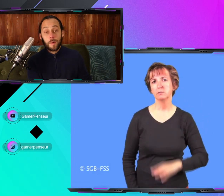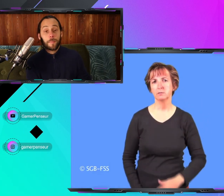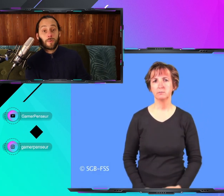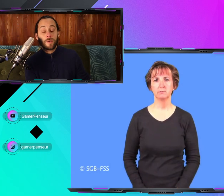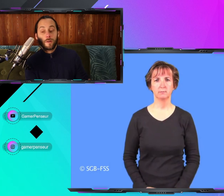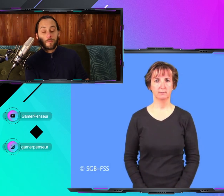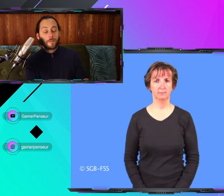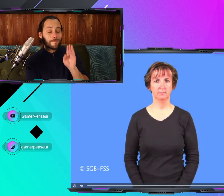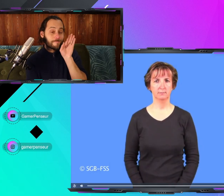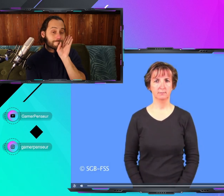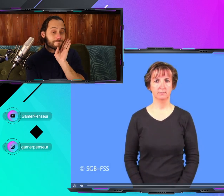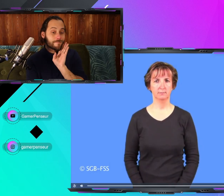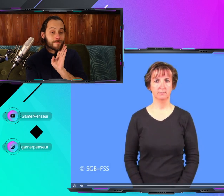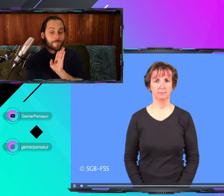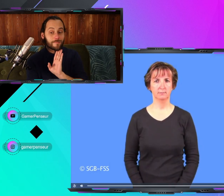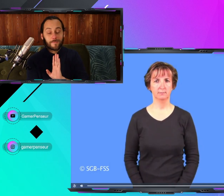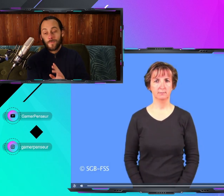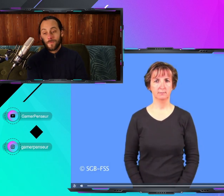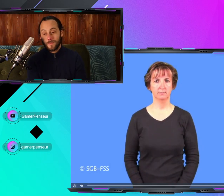Voilà, il n'y a même pas le L. Hein.